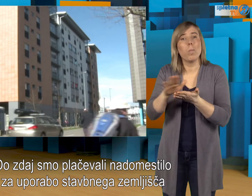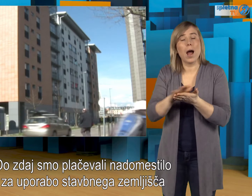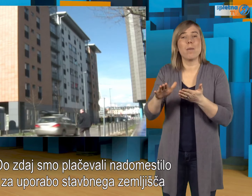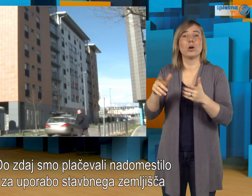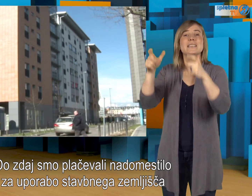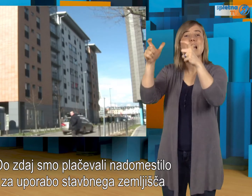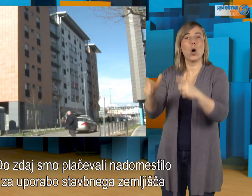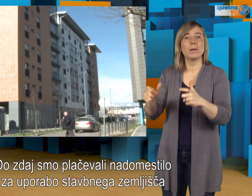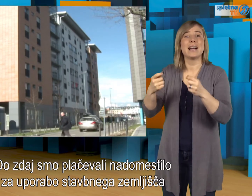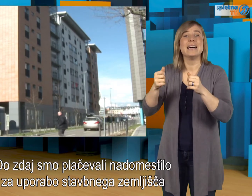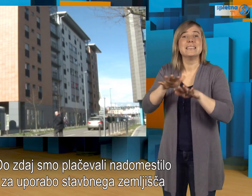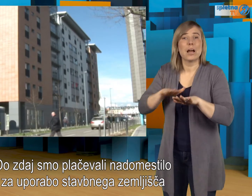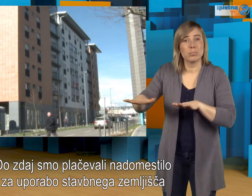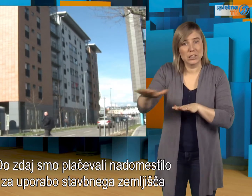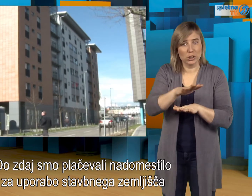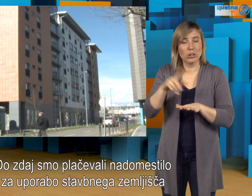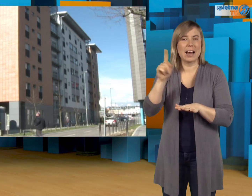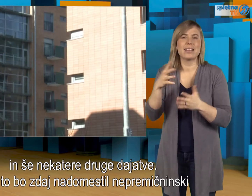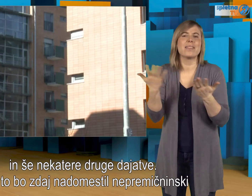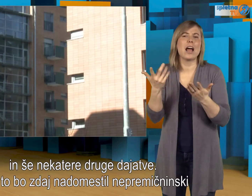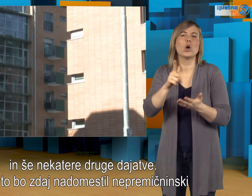zemljišča in še nekatere druge dajatve.